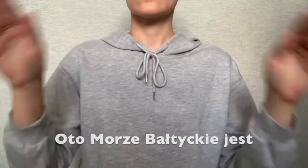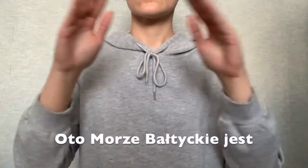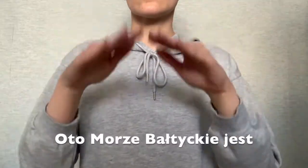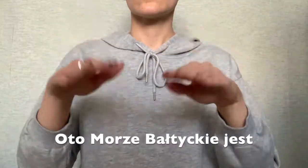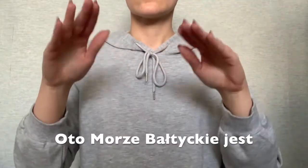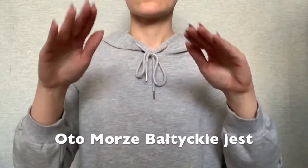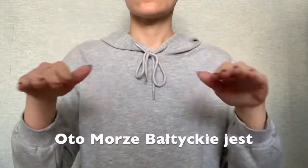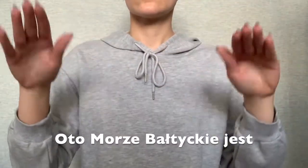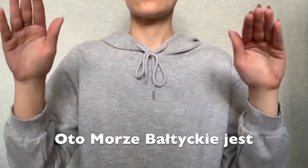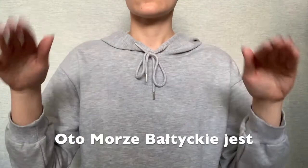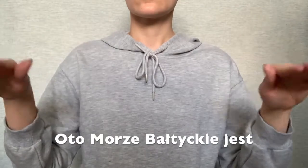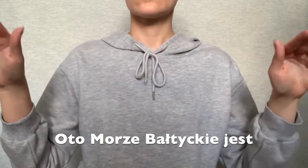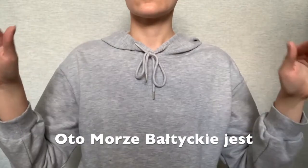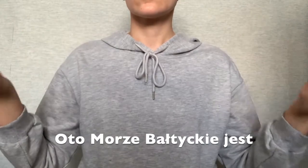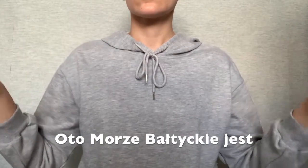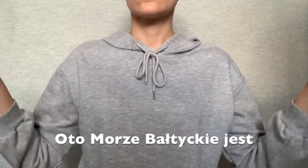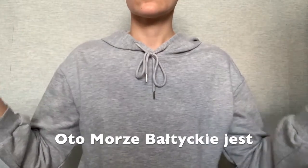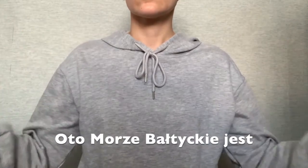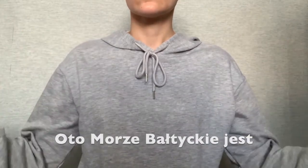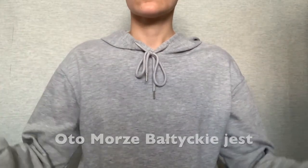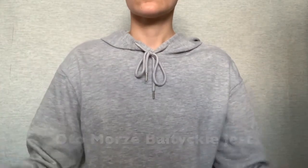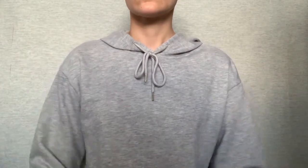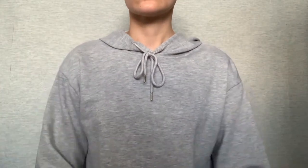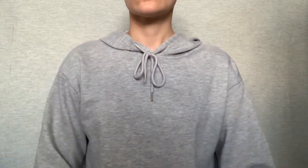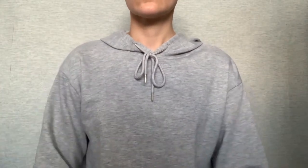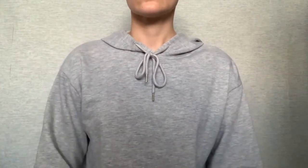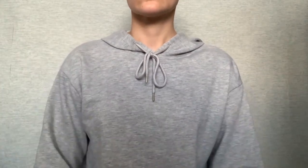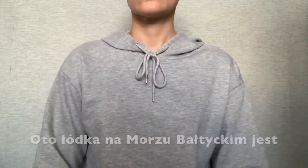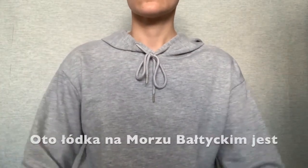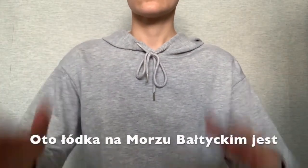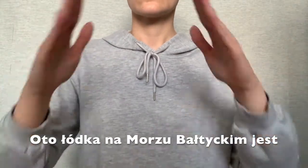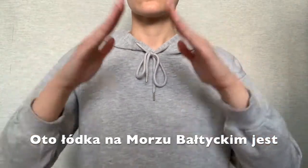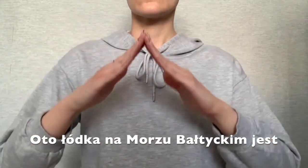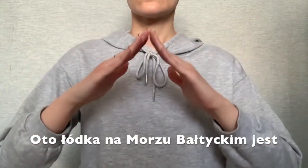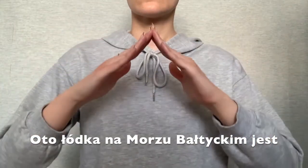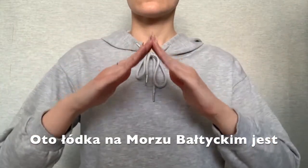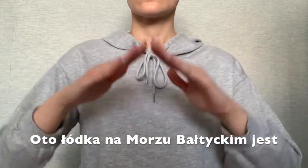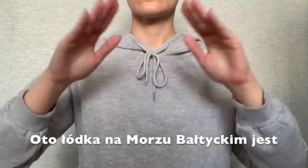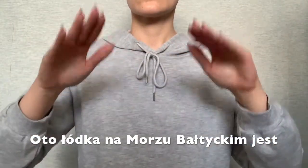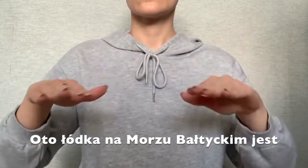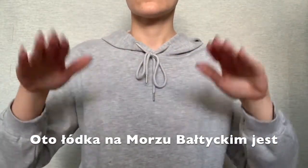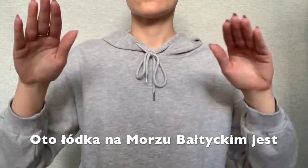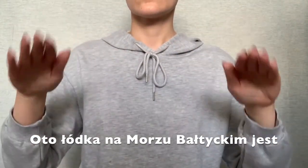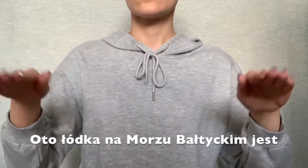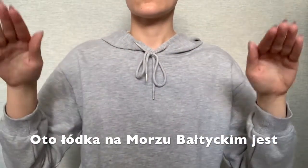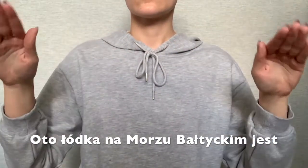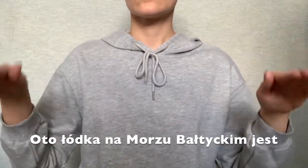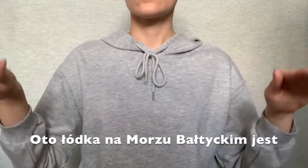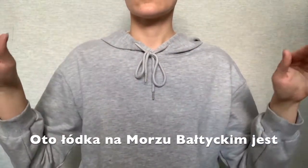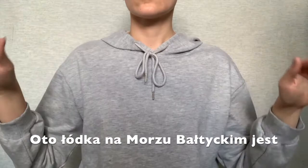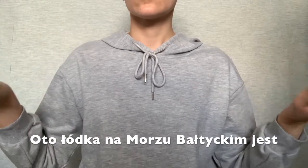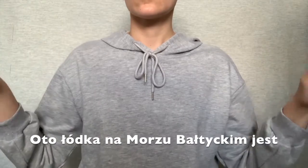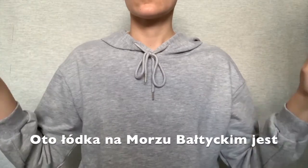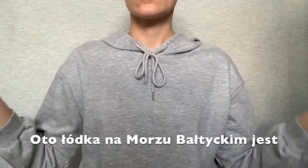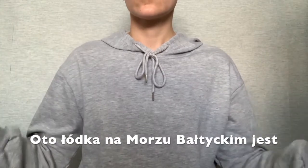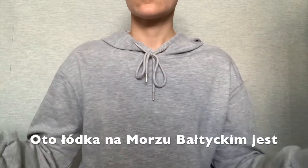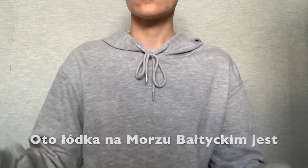Oto Morze Bałtyckie jest. Oto łódka na Morzu Bałtyckim